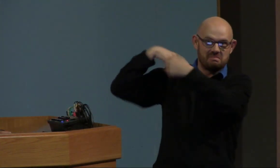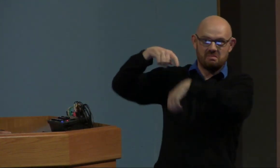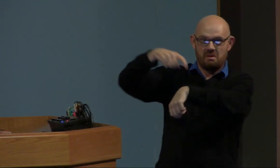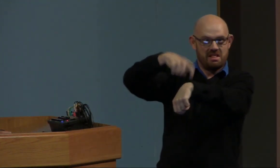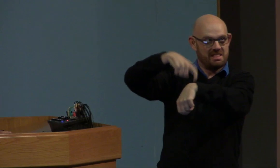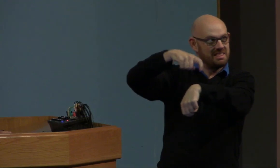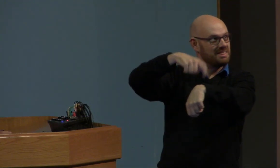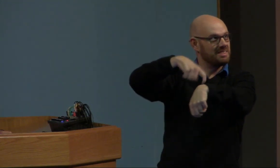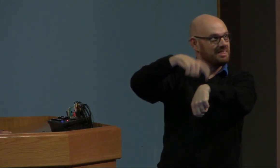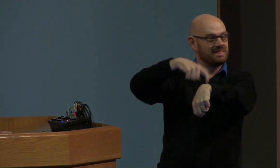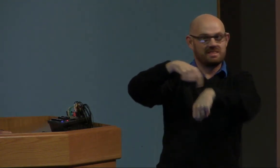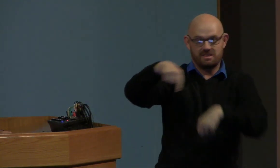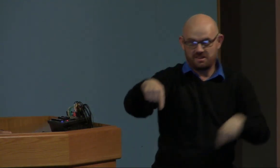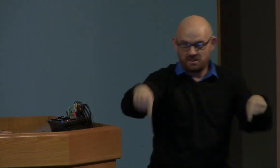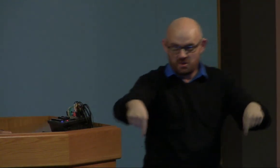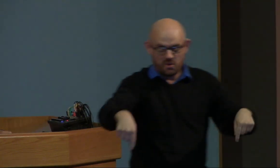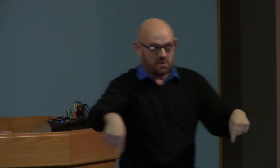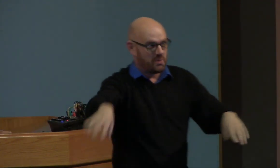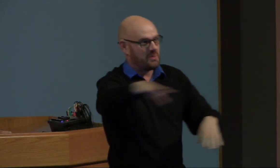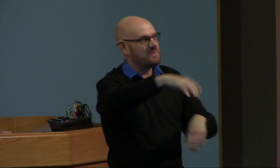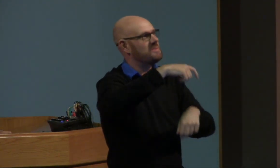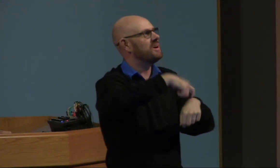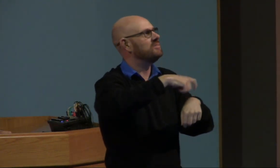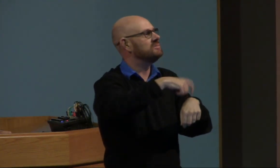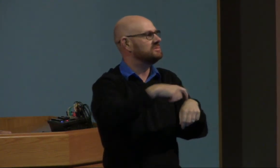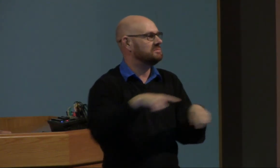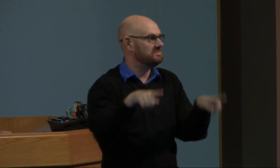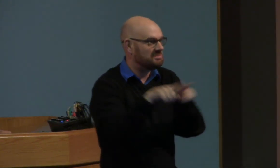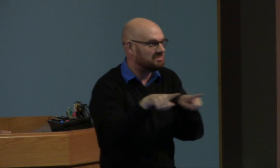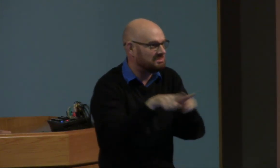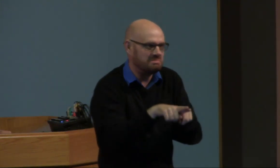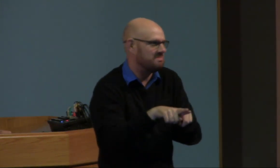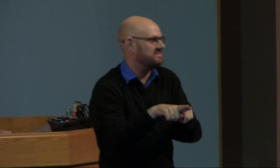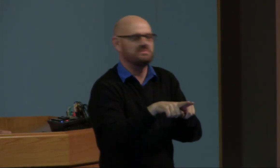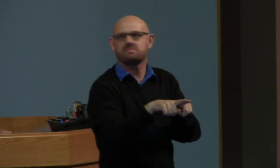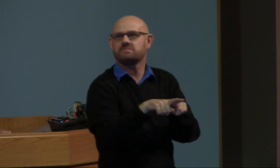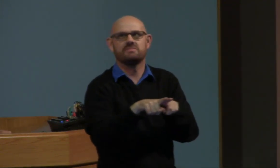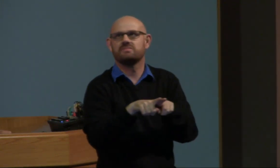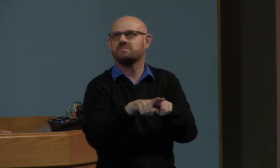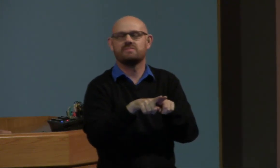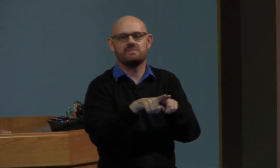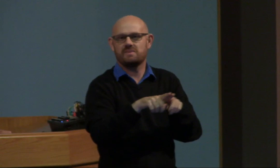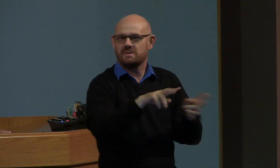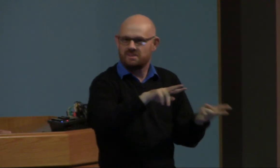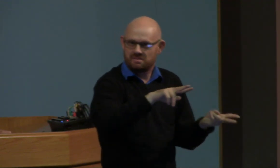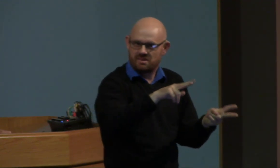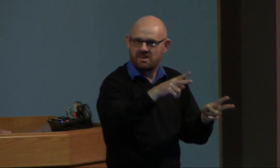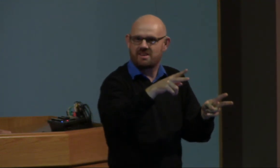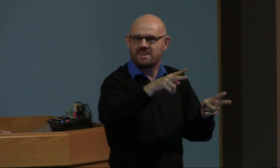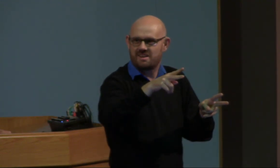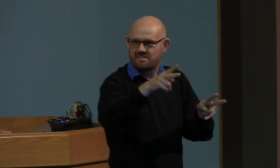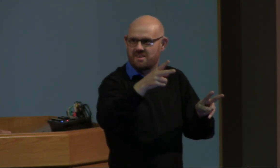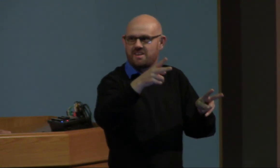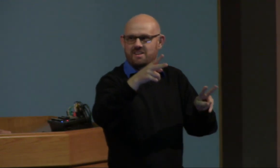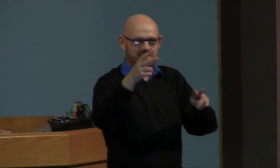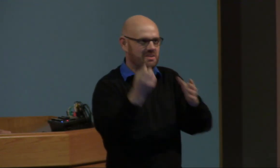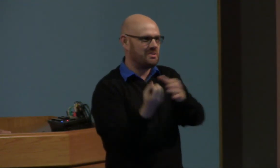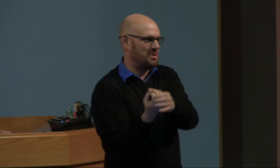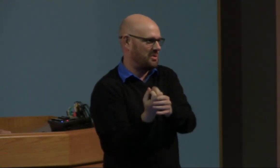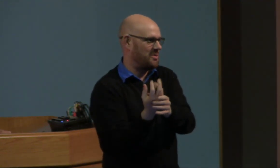Lang gelede, hierdie tyd, nou, lang terug, dit was nie dieselfde soos nou nie. Stadig